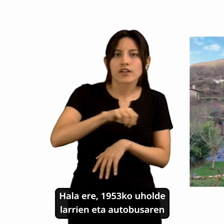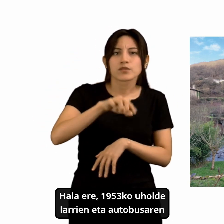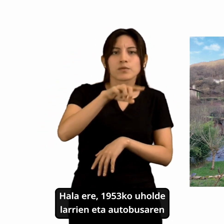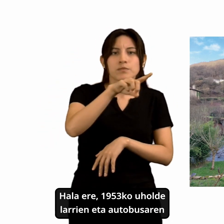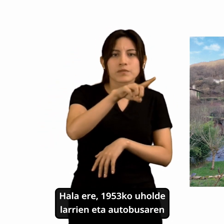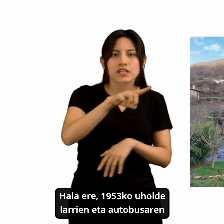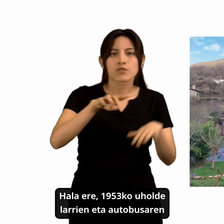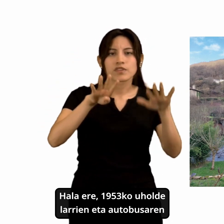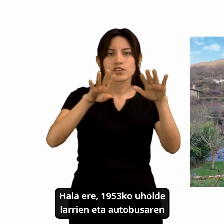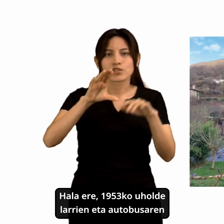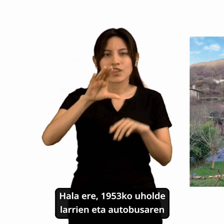ere,